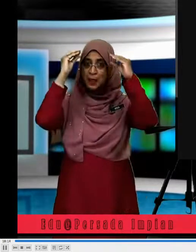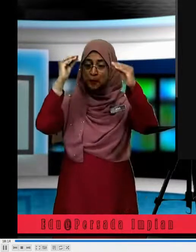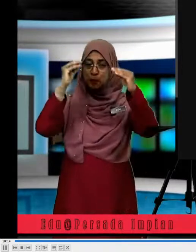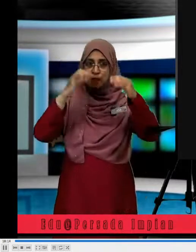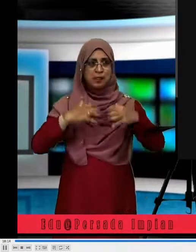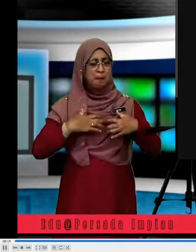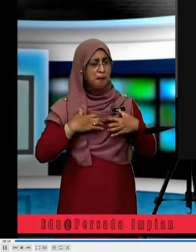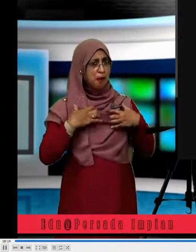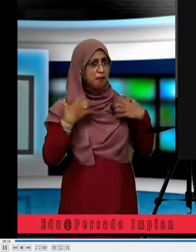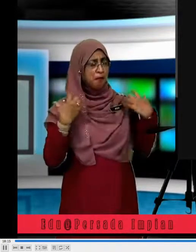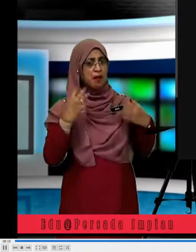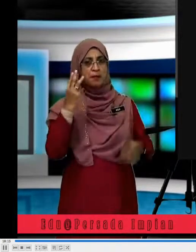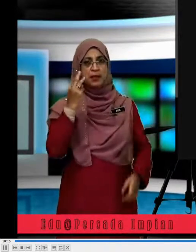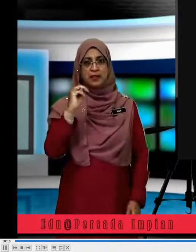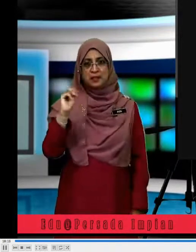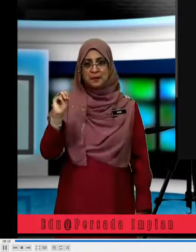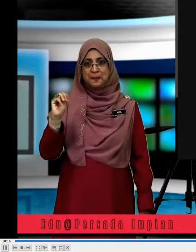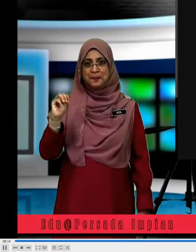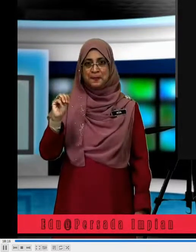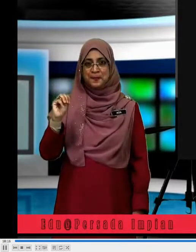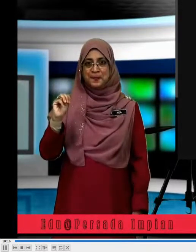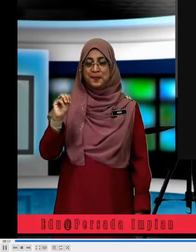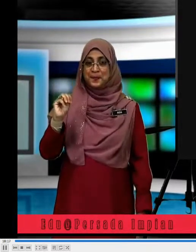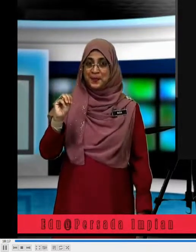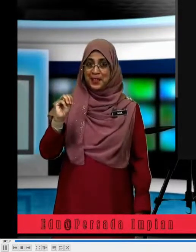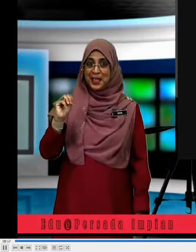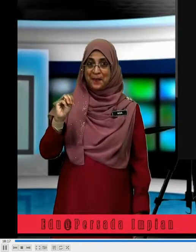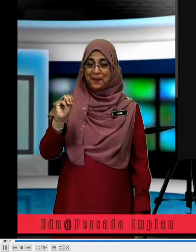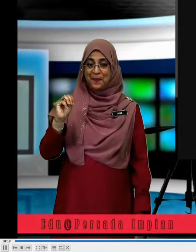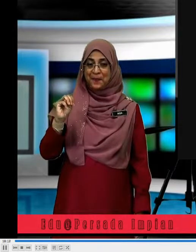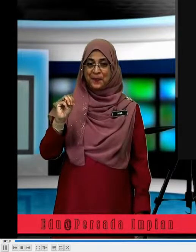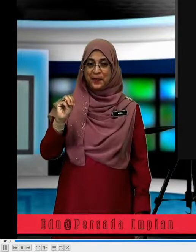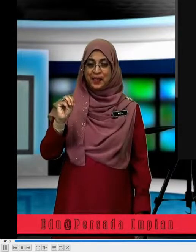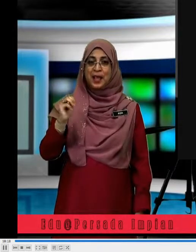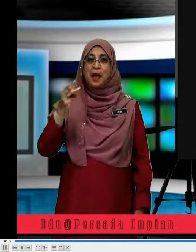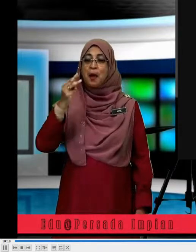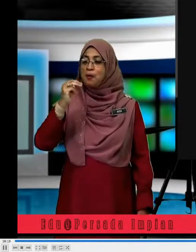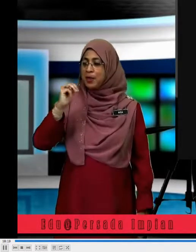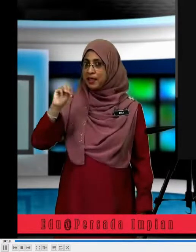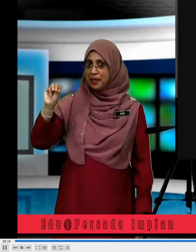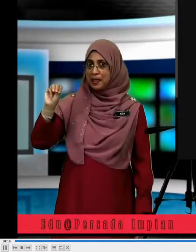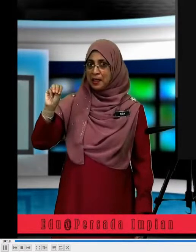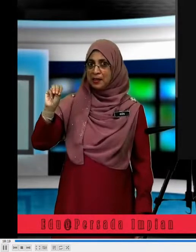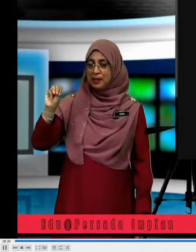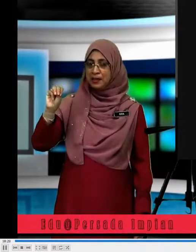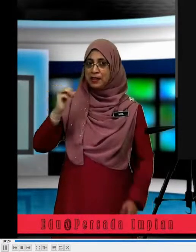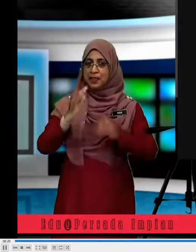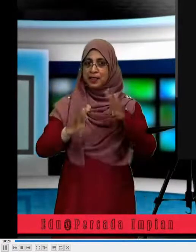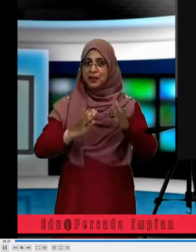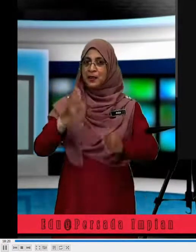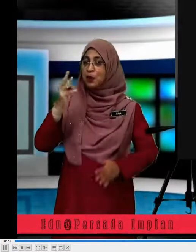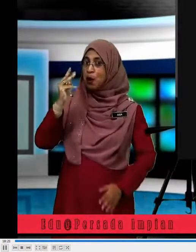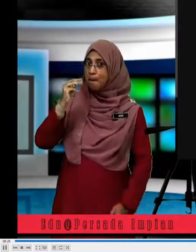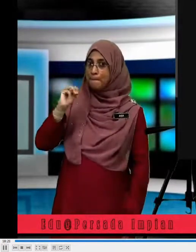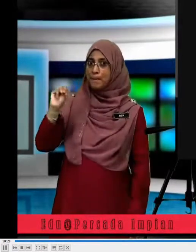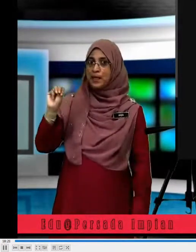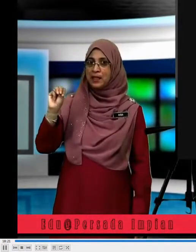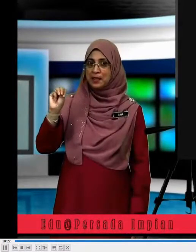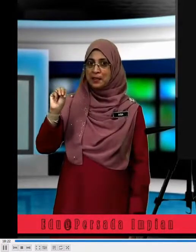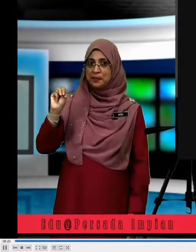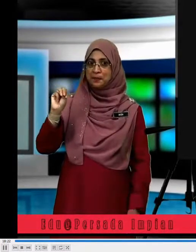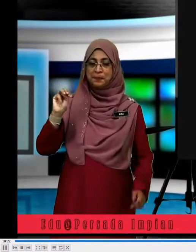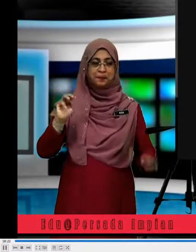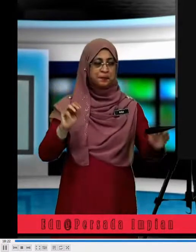Cikgu Allah mereka Ya udeh eh mereka syarat untuk